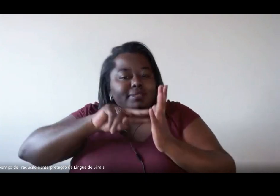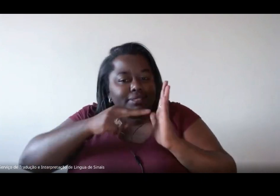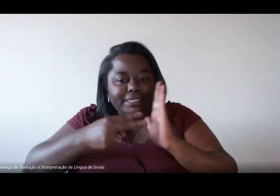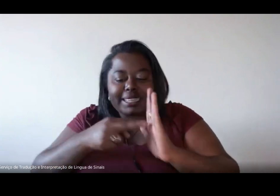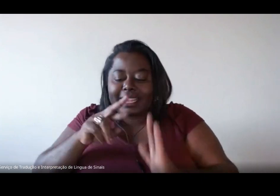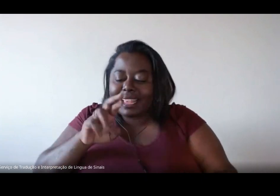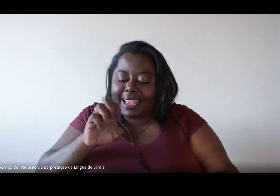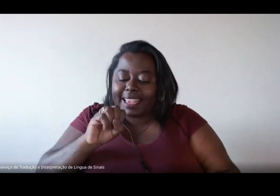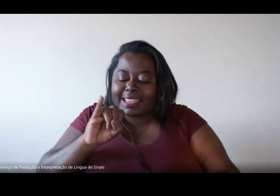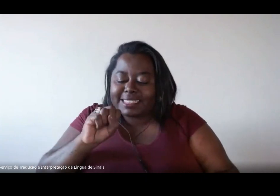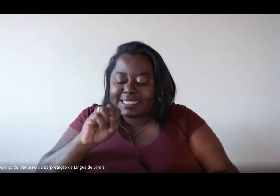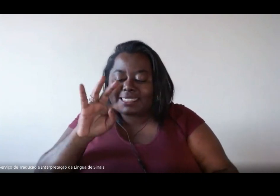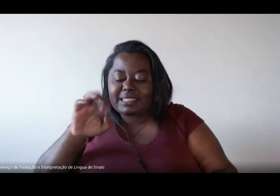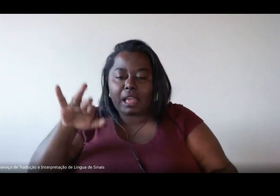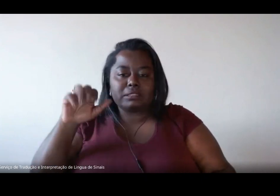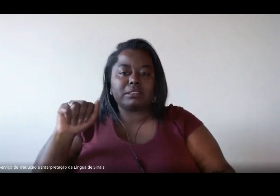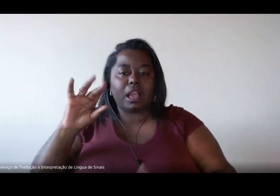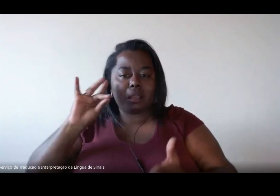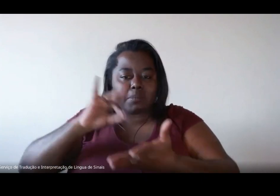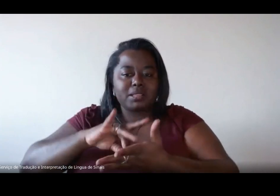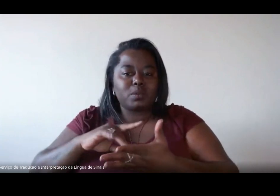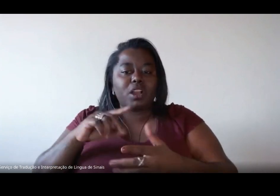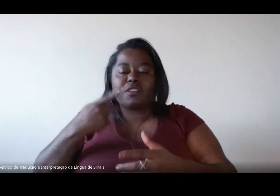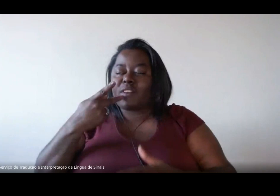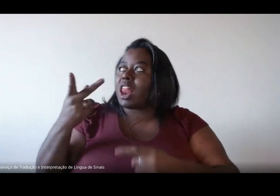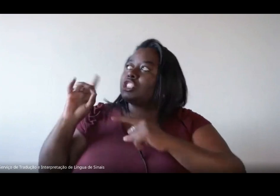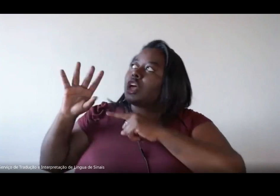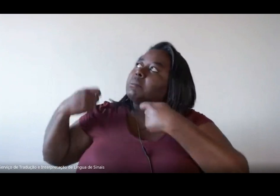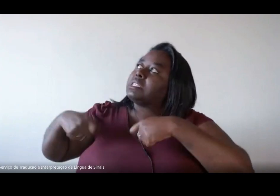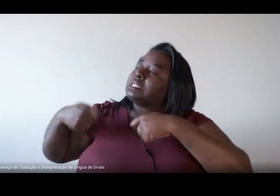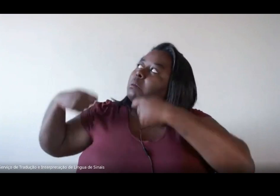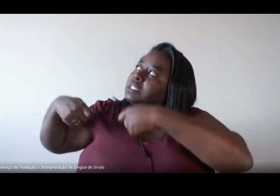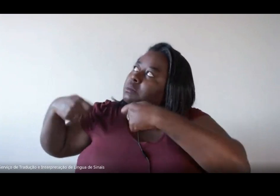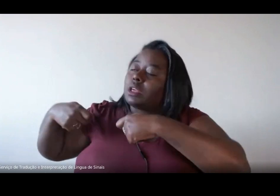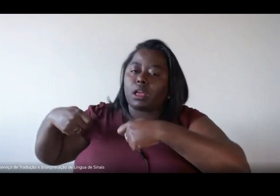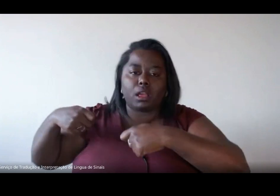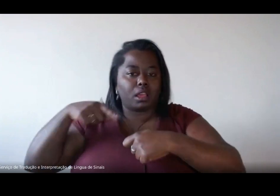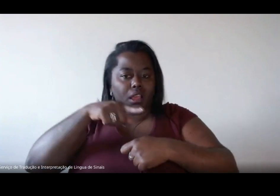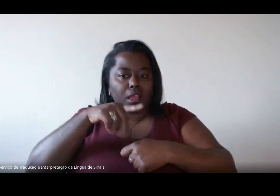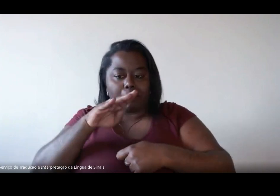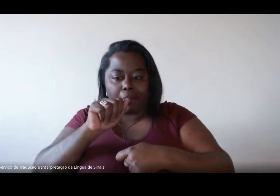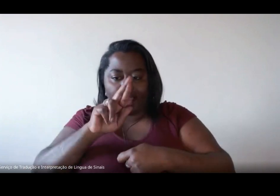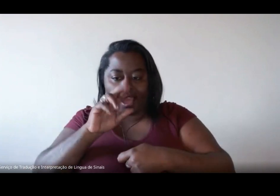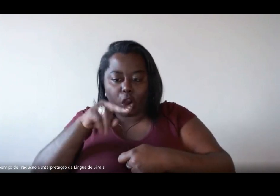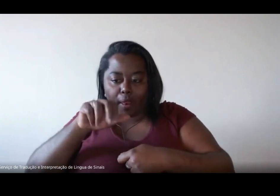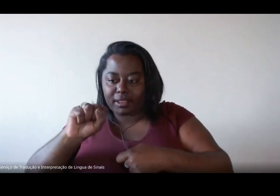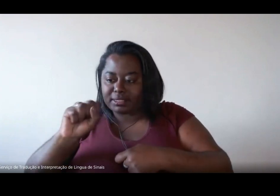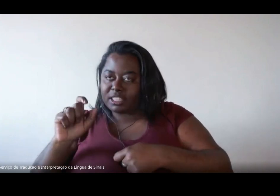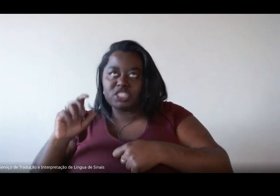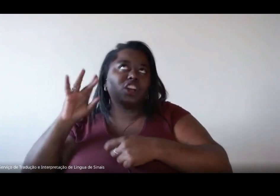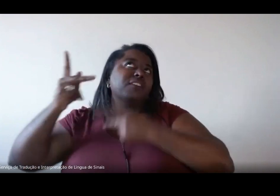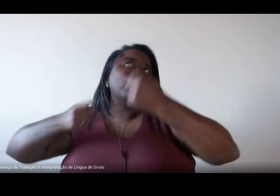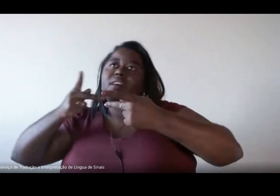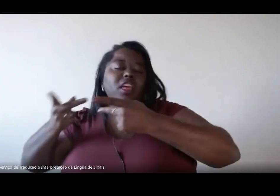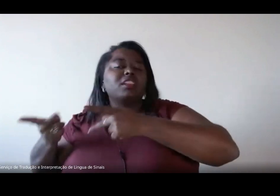uma resistência, gente. A gente fala, a gente precisa resistir. E fica só nisso, né? Ele passou da palavra à